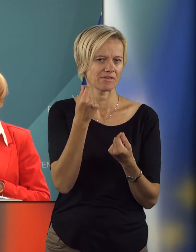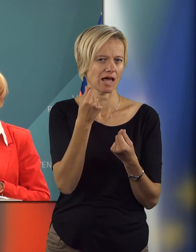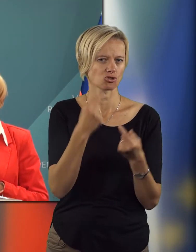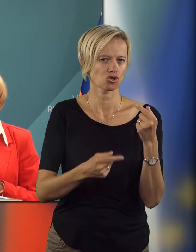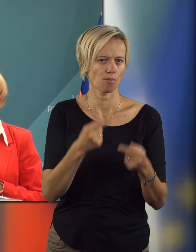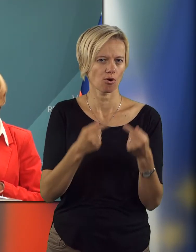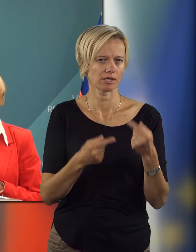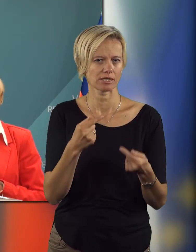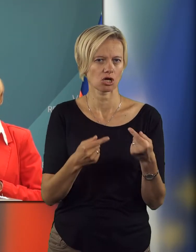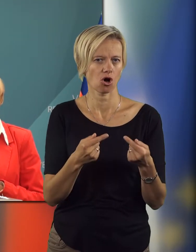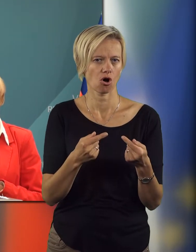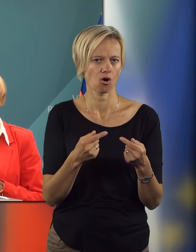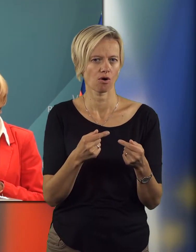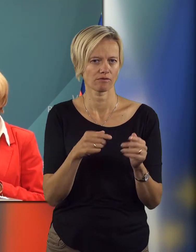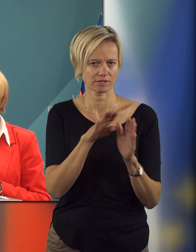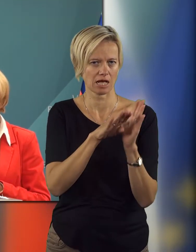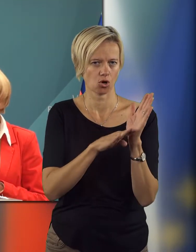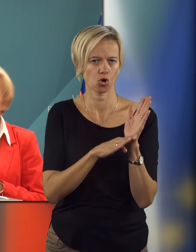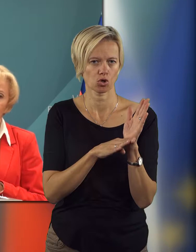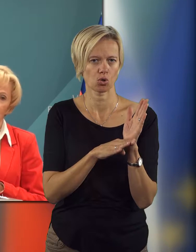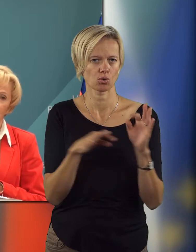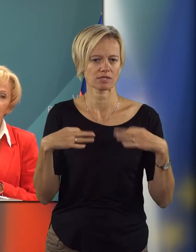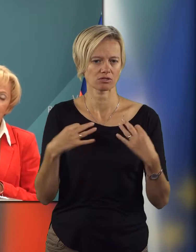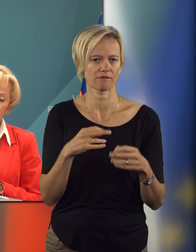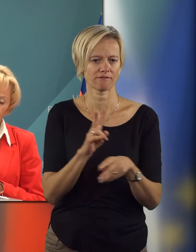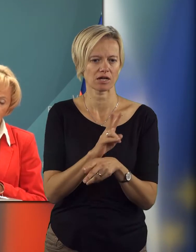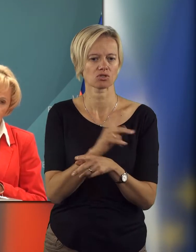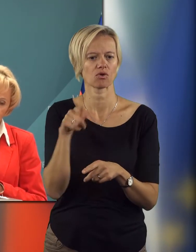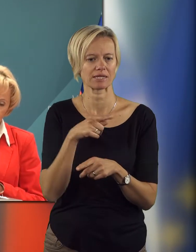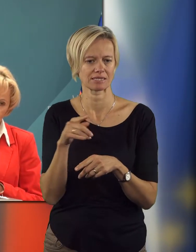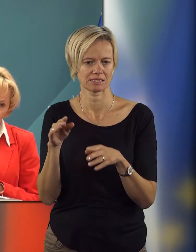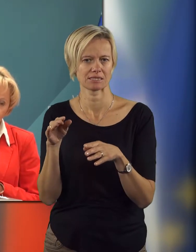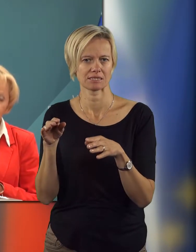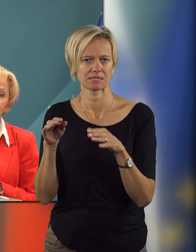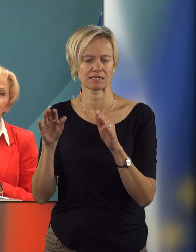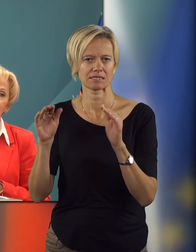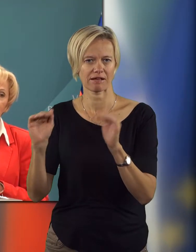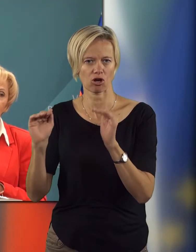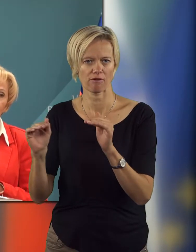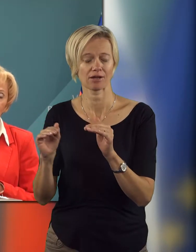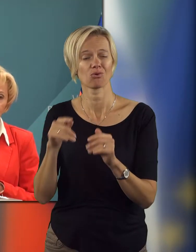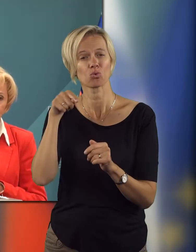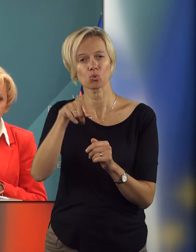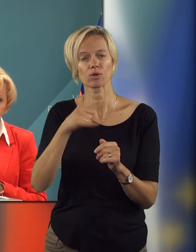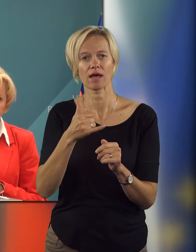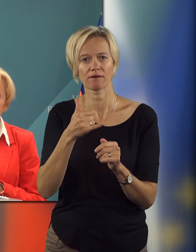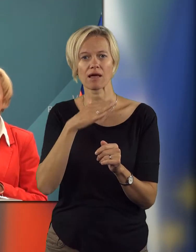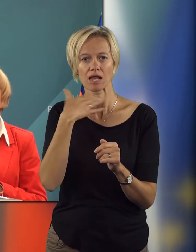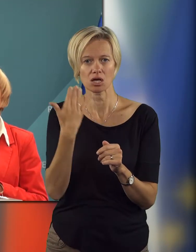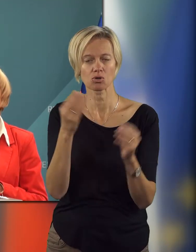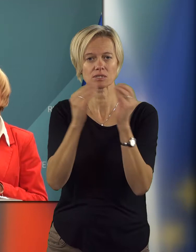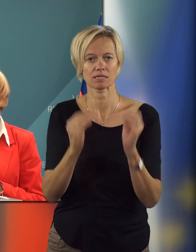reče, finančnega dela Zakona o zdravstvenem varstvu in zdravstvenem zavarovanju, ker je notar kar